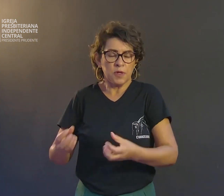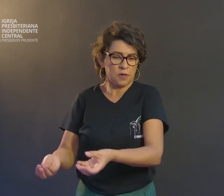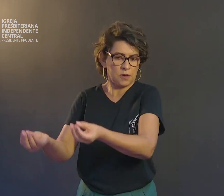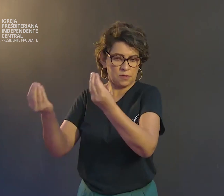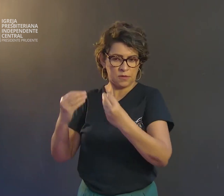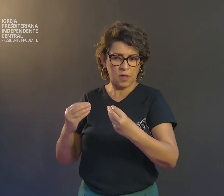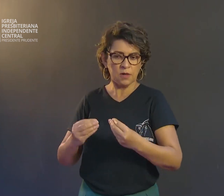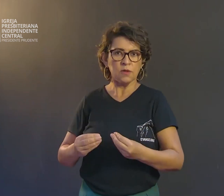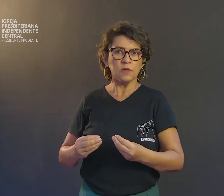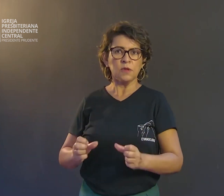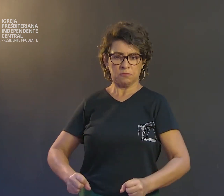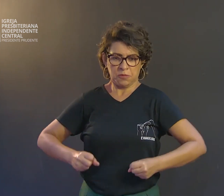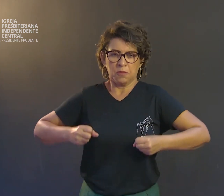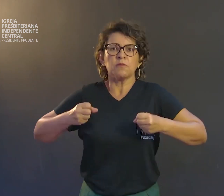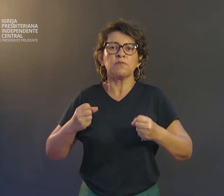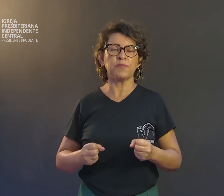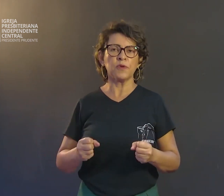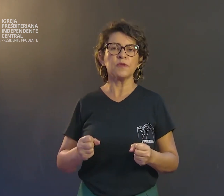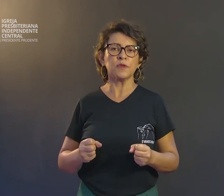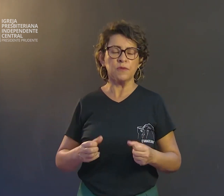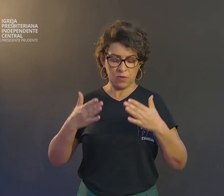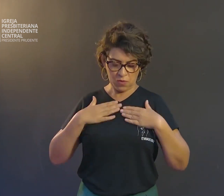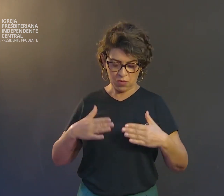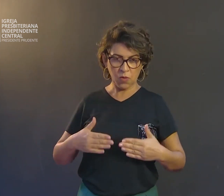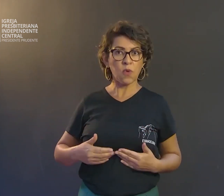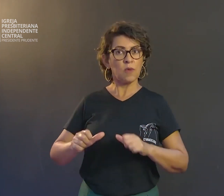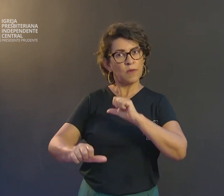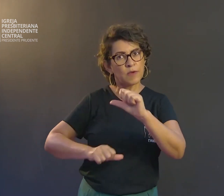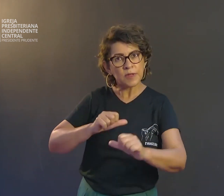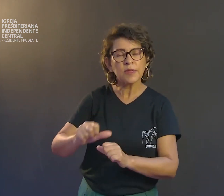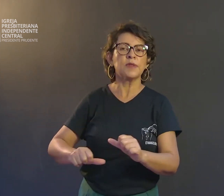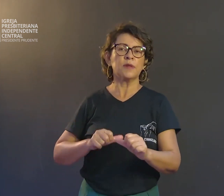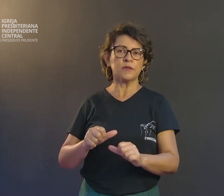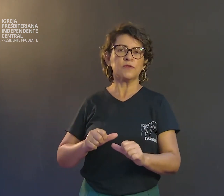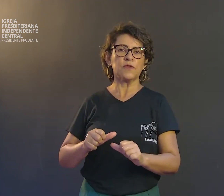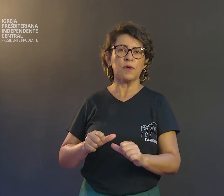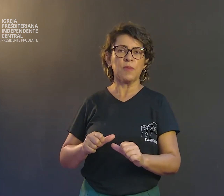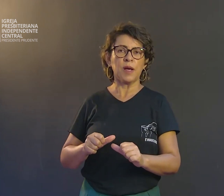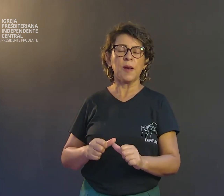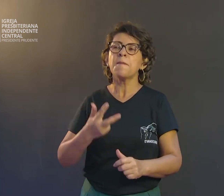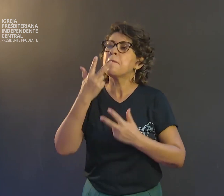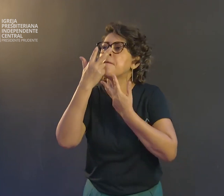ele transformará os nossos corpos humilhados para serem semelhantes ao seu corpo